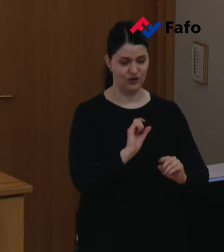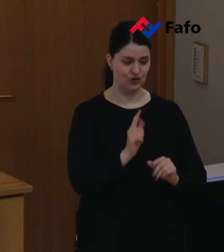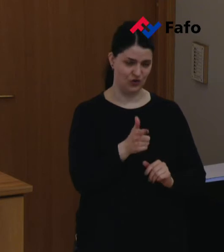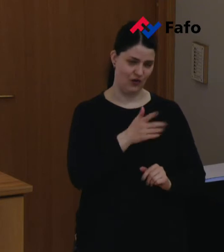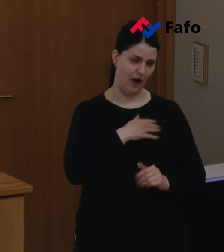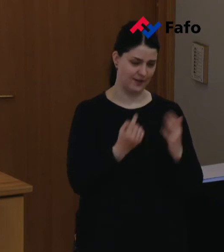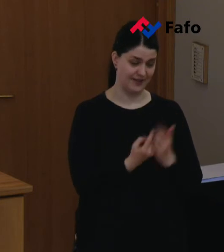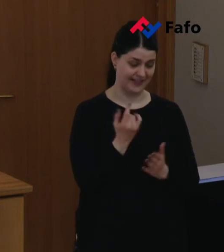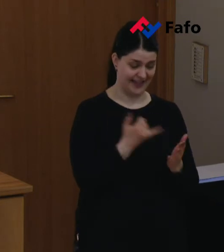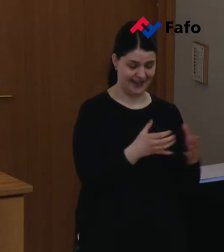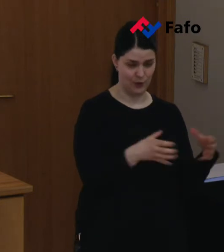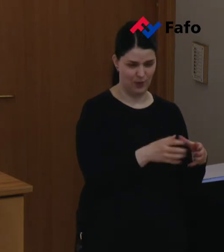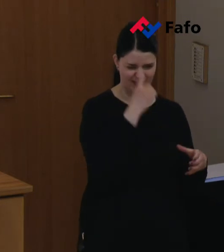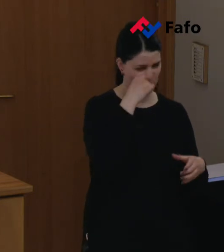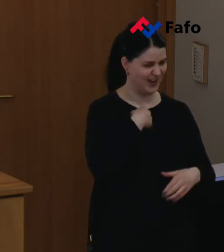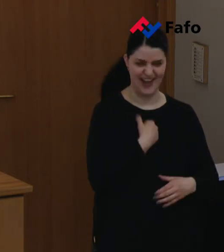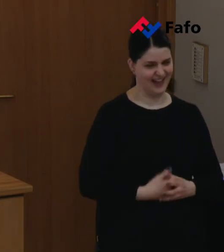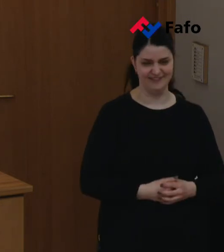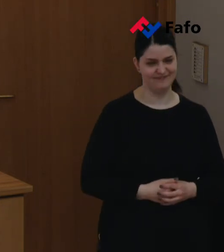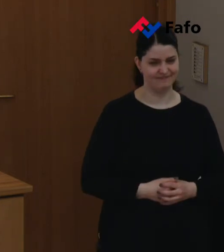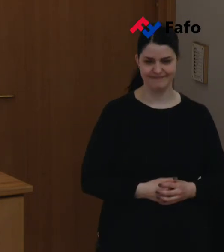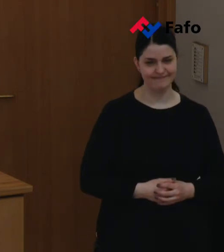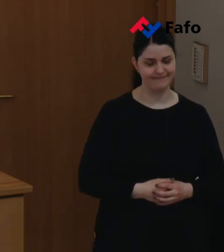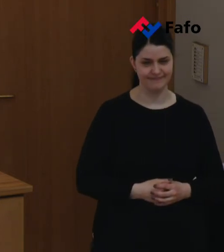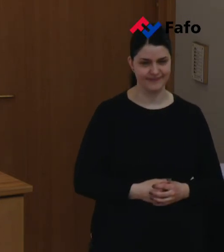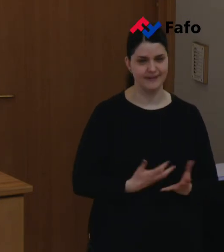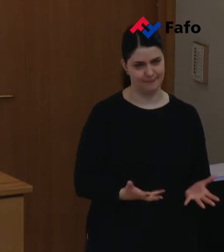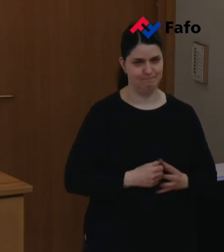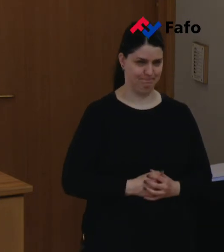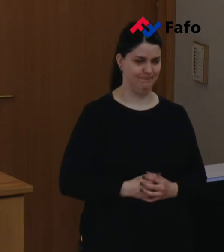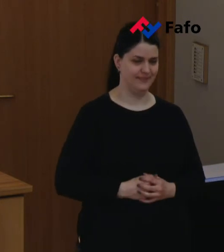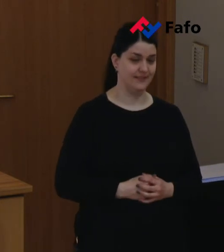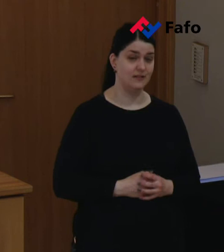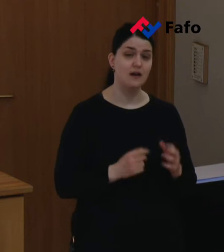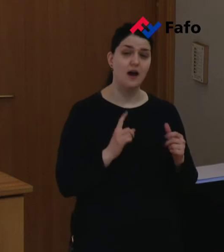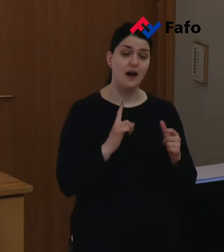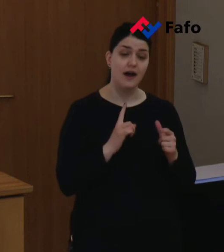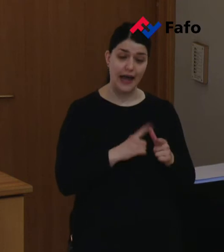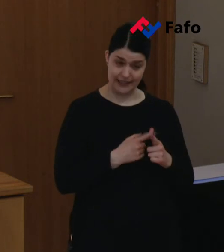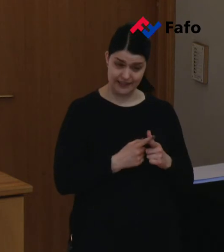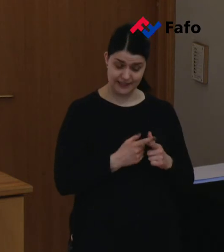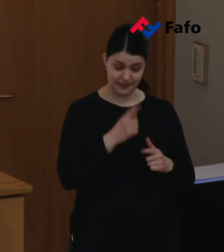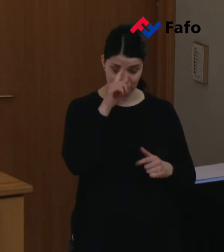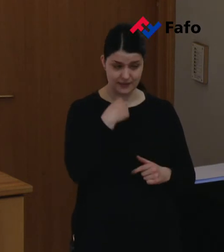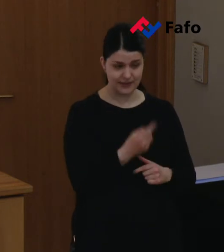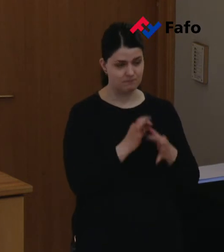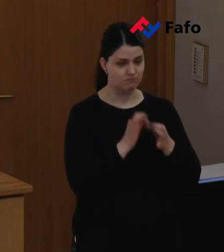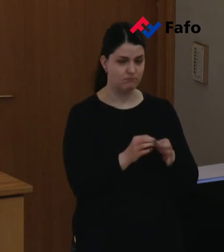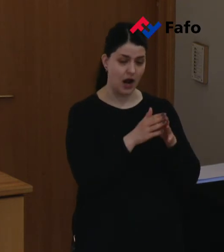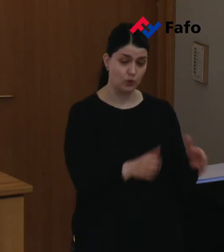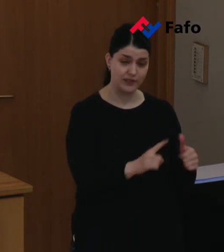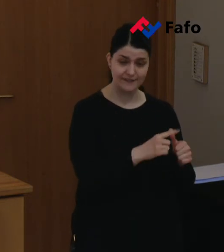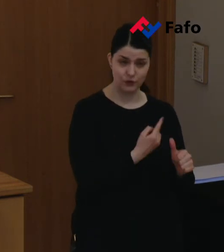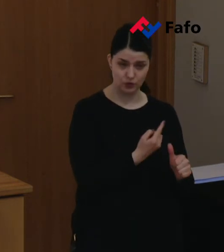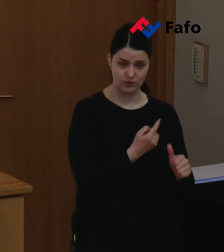en spesialist i den gruppa, det tror ikke jeg. Ja. Ellers så kan jeg jo si om Housing First, at